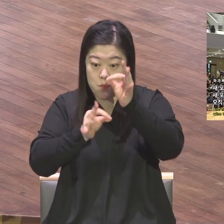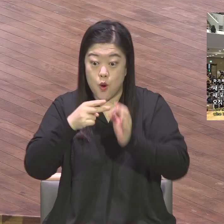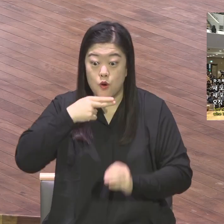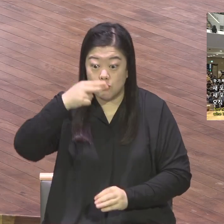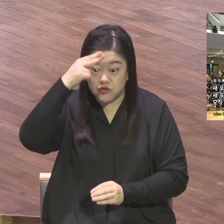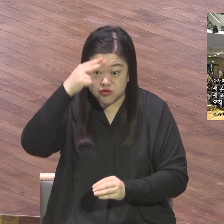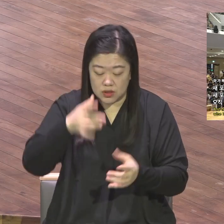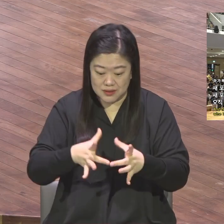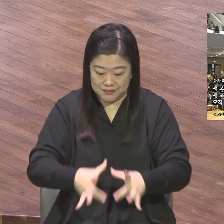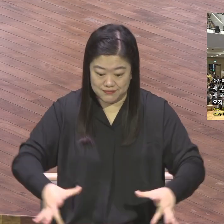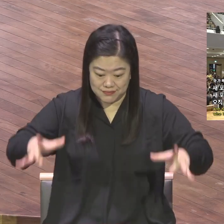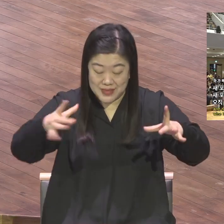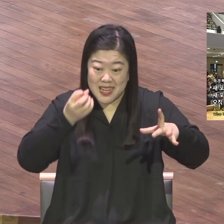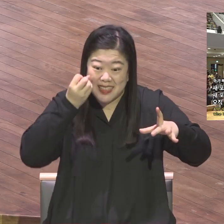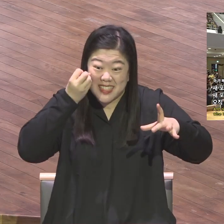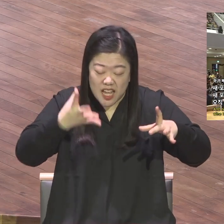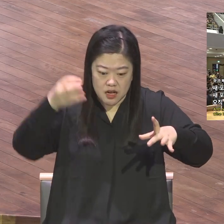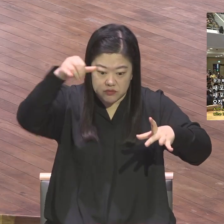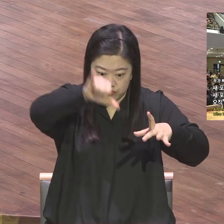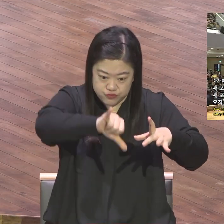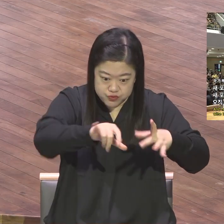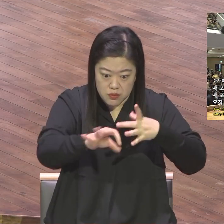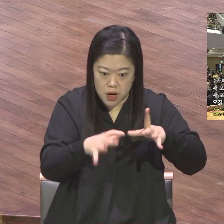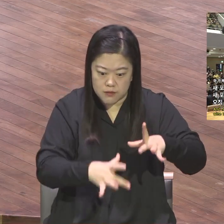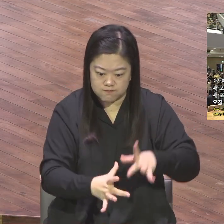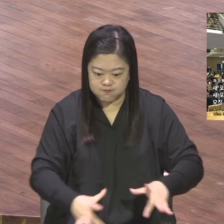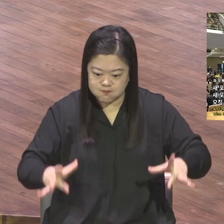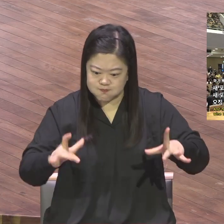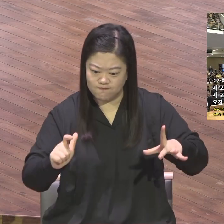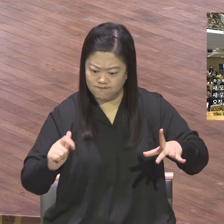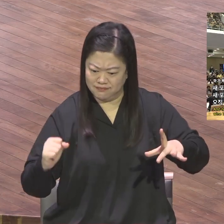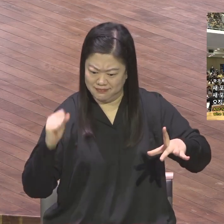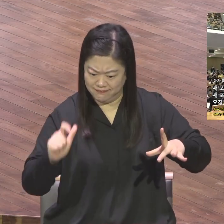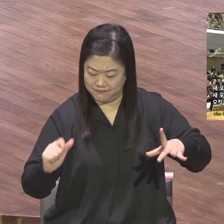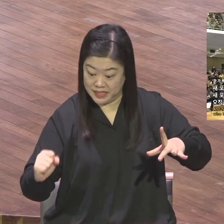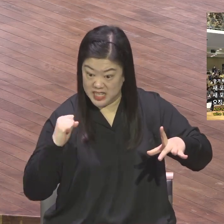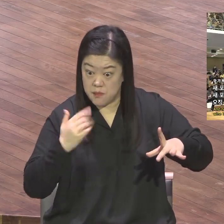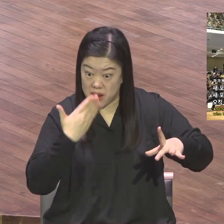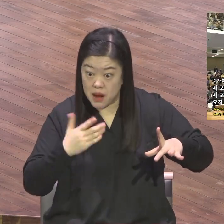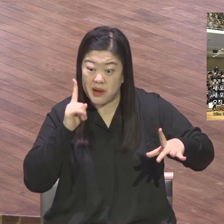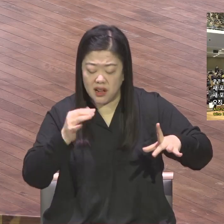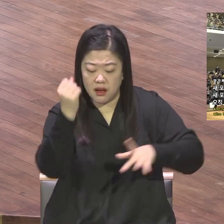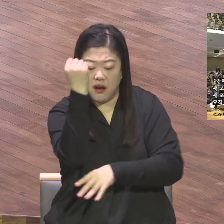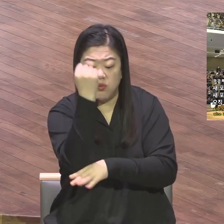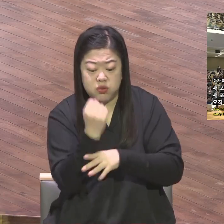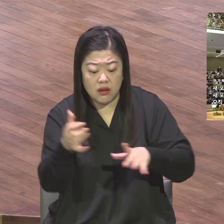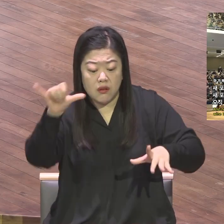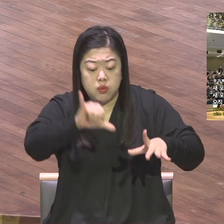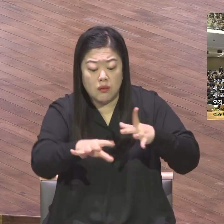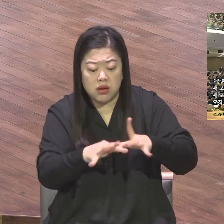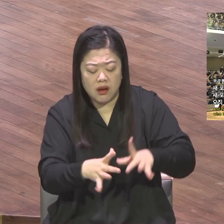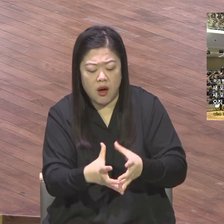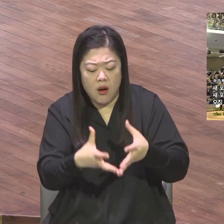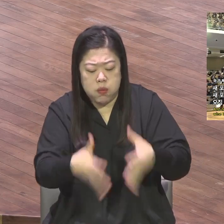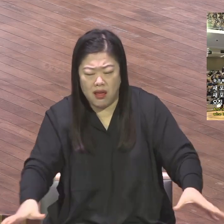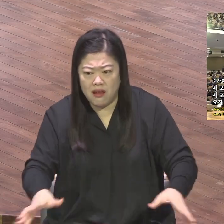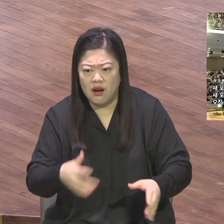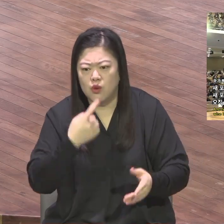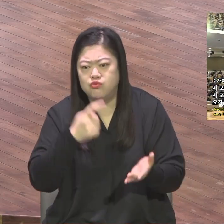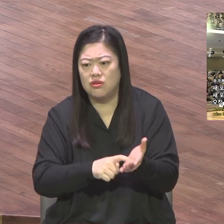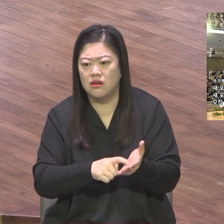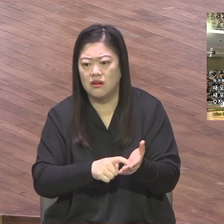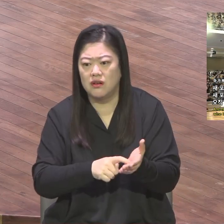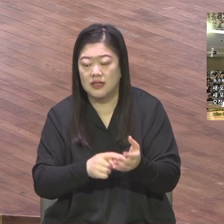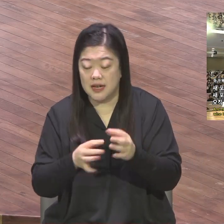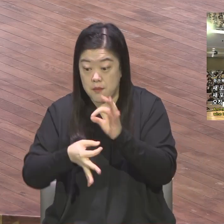부대에 넣는 자가 없나니 만일 그렇게 하면 새 포도주가 부대를 터뜨려 포도주와 부대를 버리게 되리라. 오직 새 포도주는 새